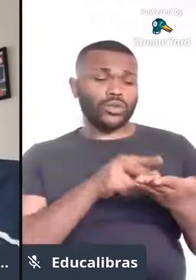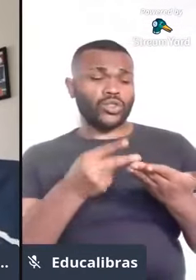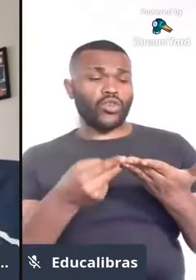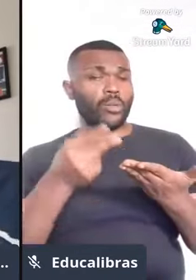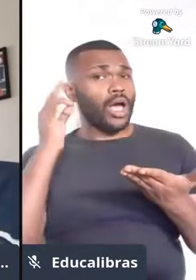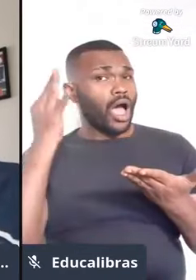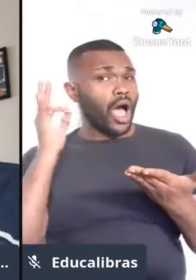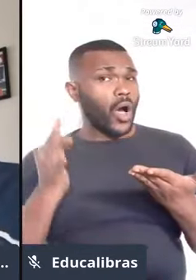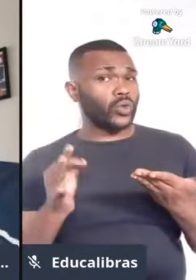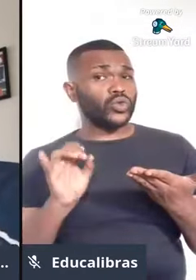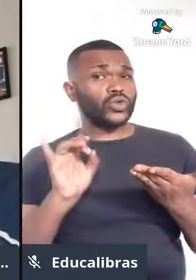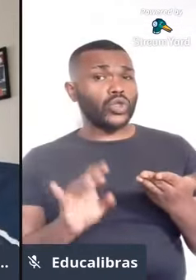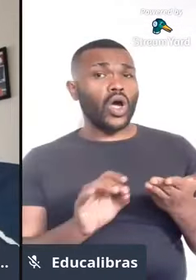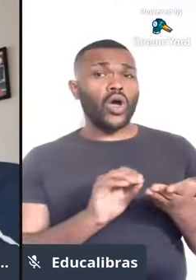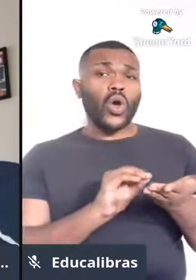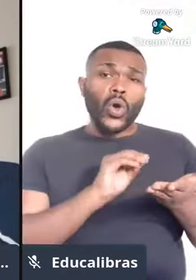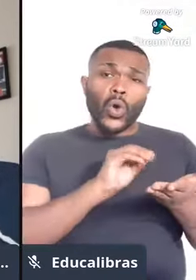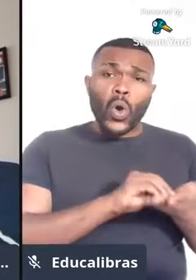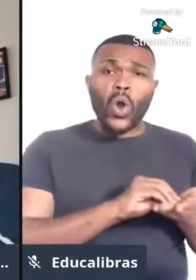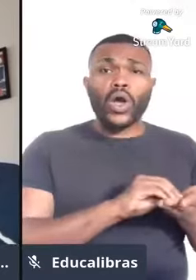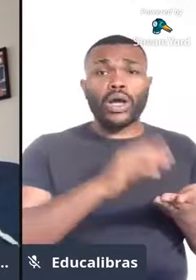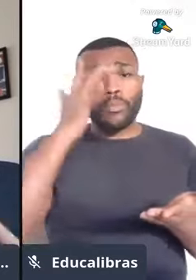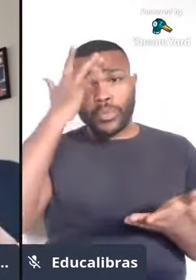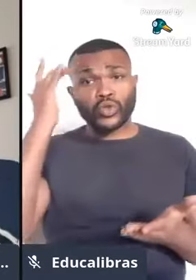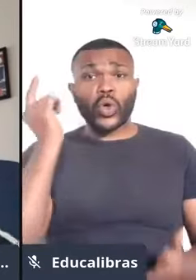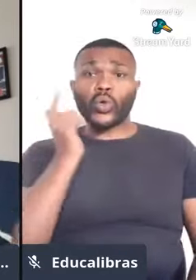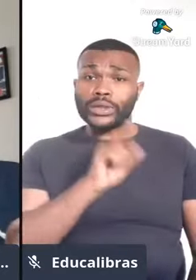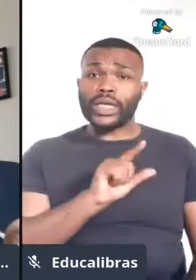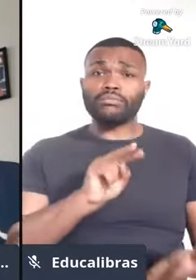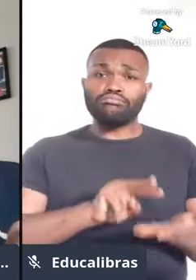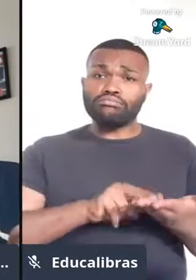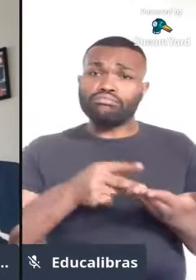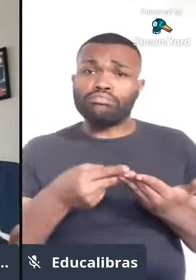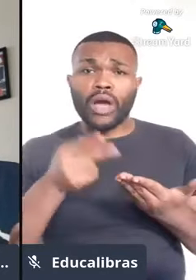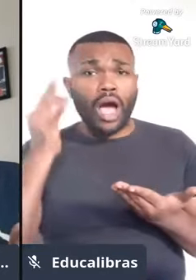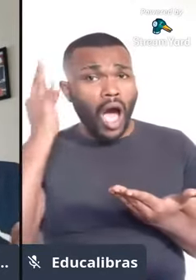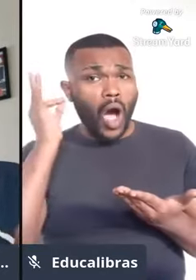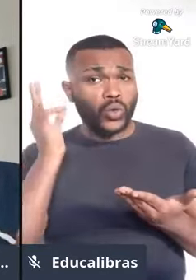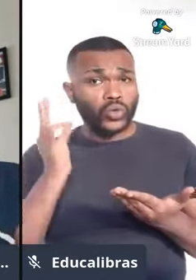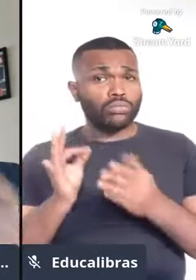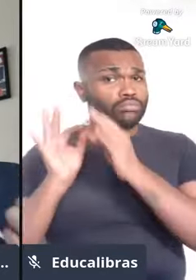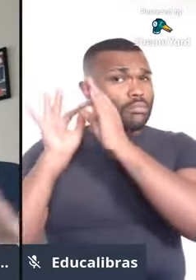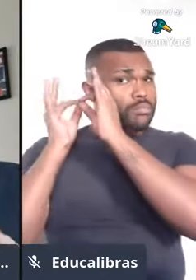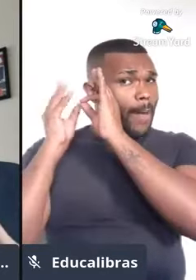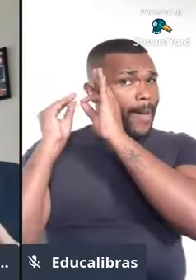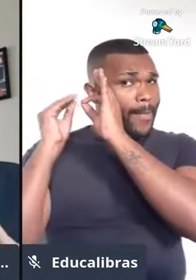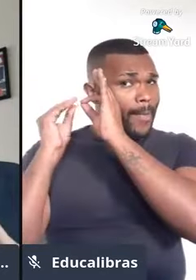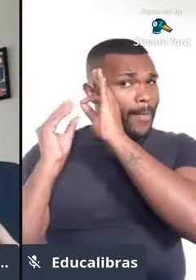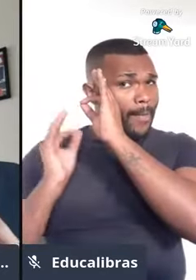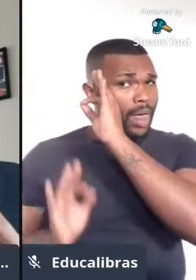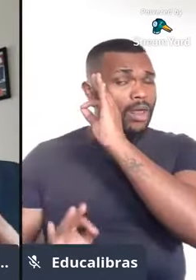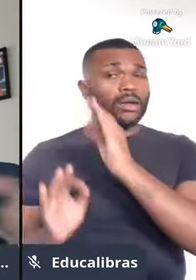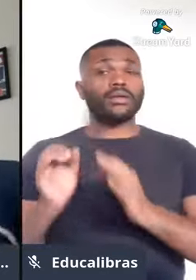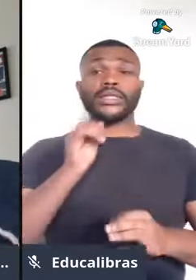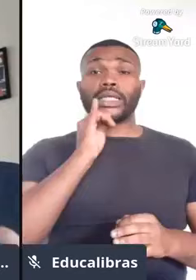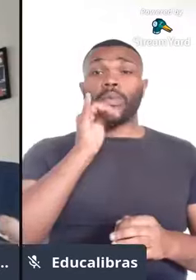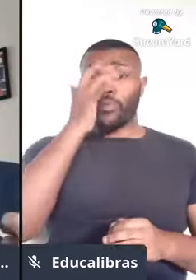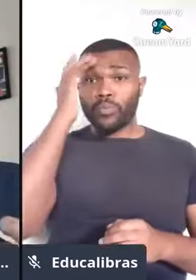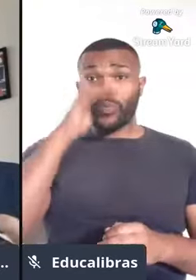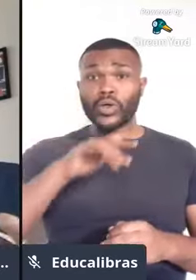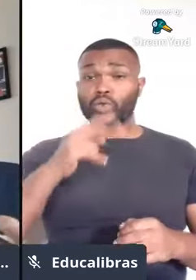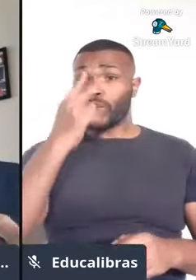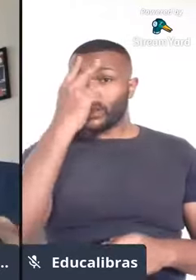esse códigozinho na tua ferramenta que todo mundo consegue transformar em áudio. Para a população que tem deficiência visual, ou que